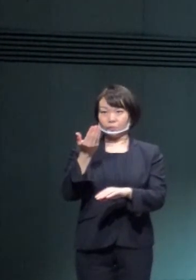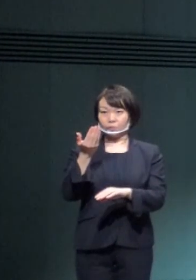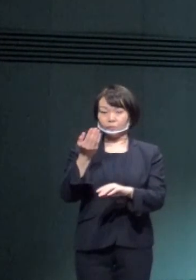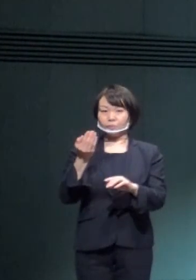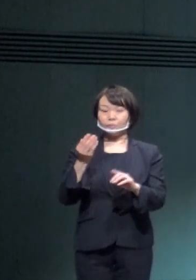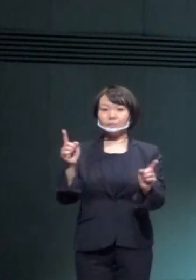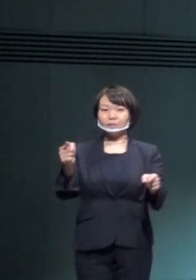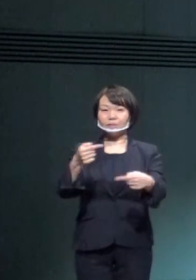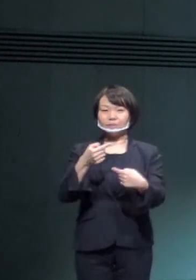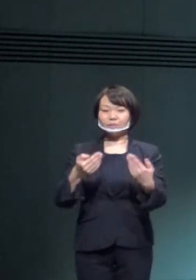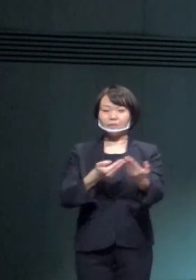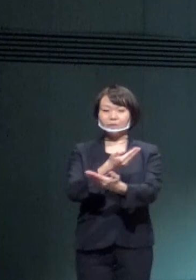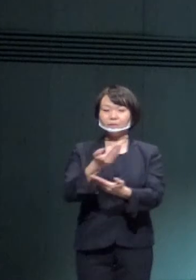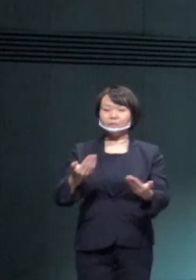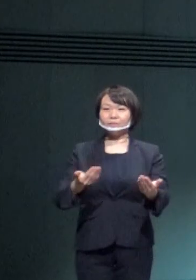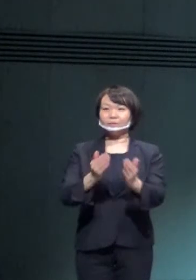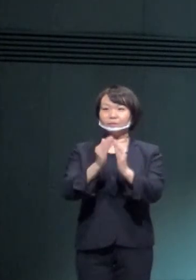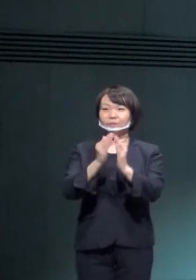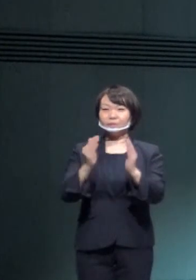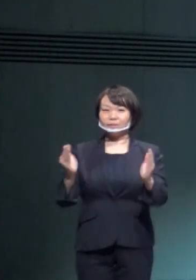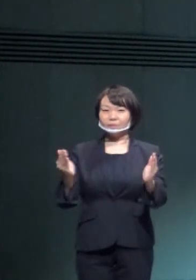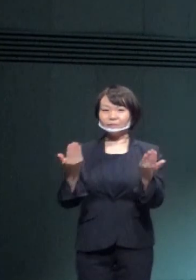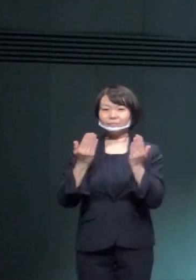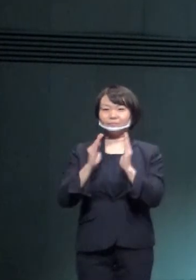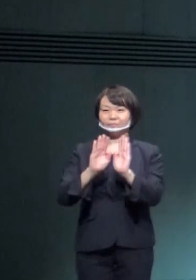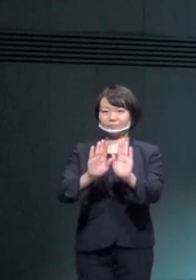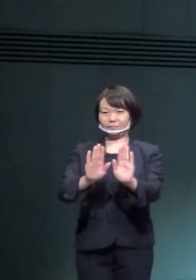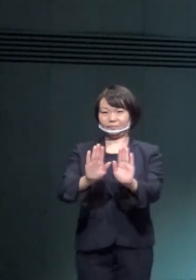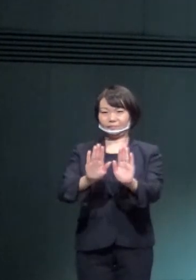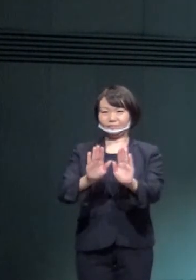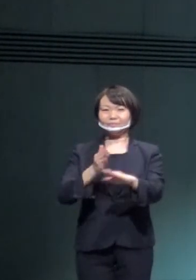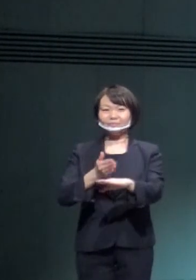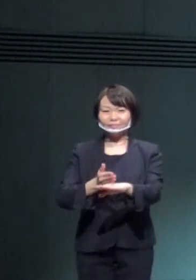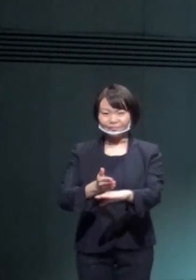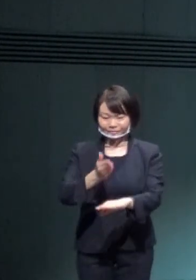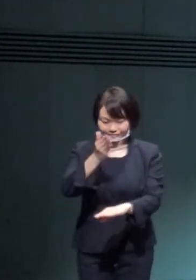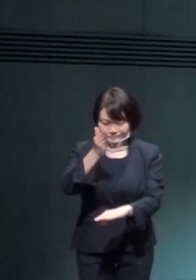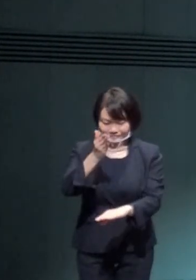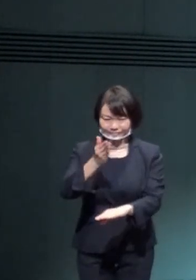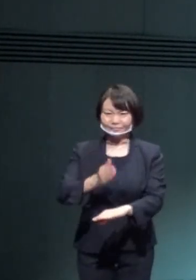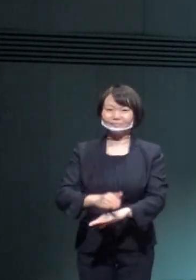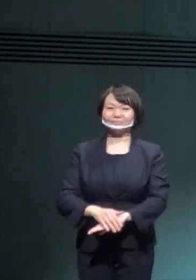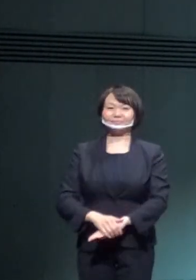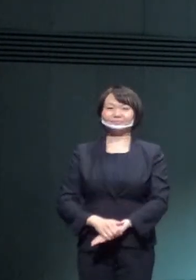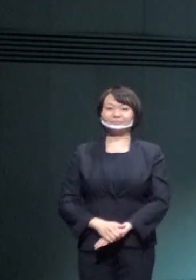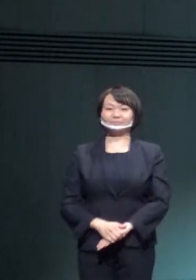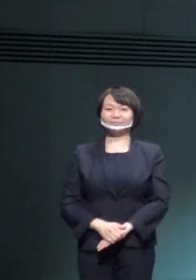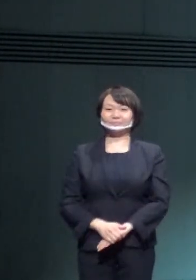新年菓子交換会閉会といたします。ありがとうございました。